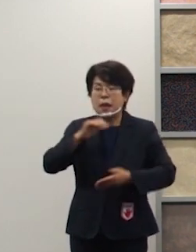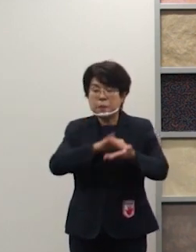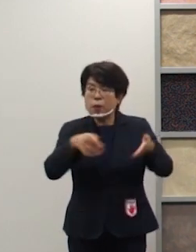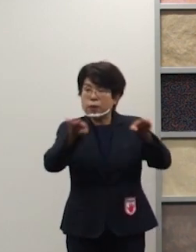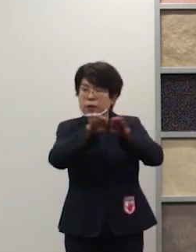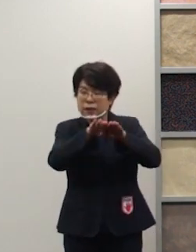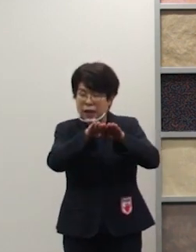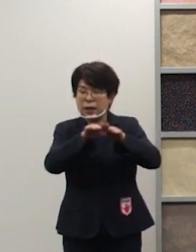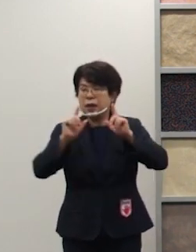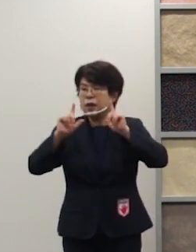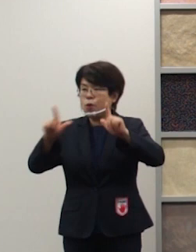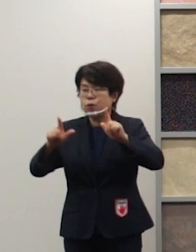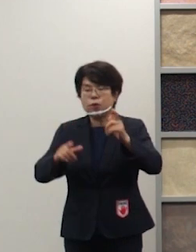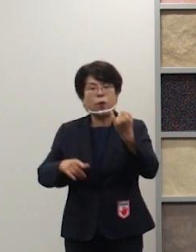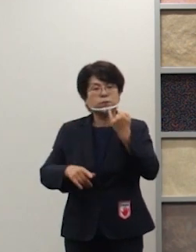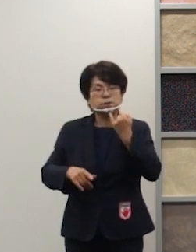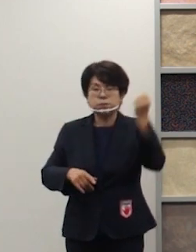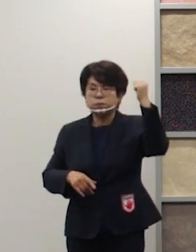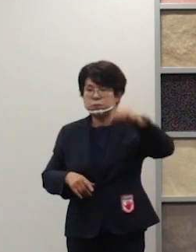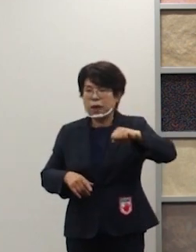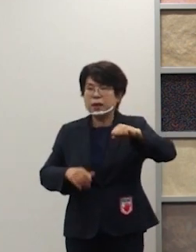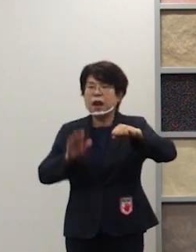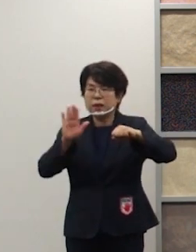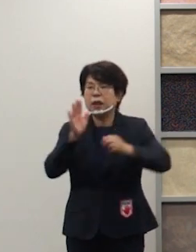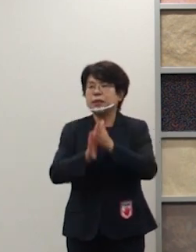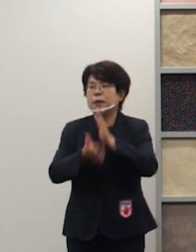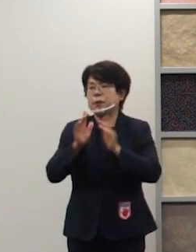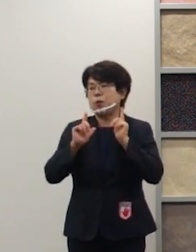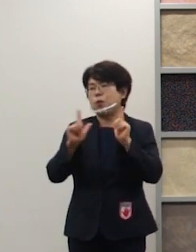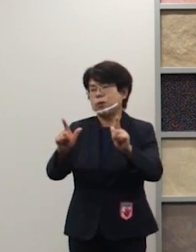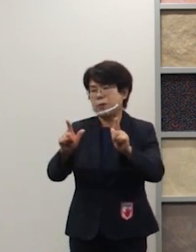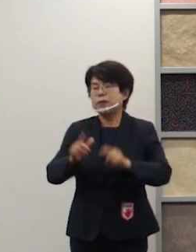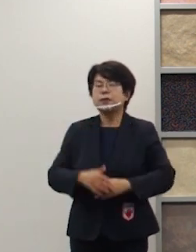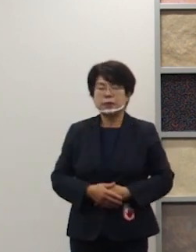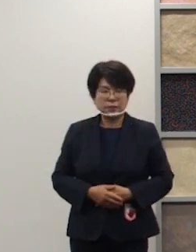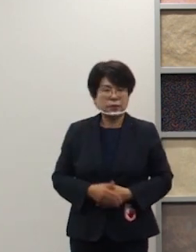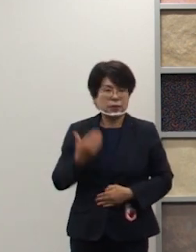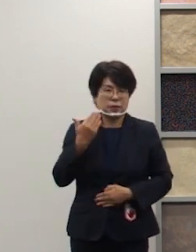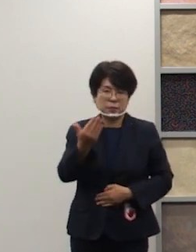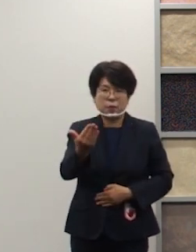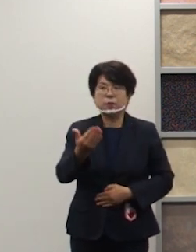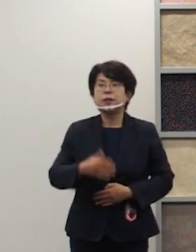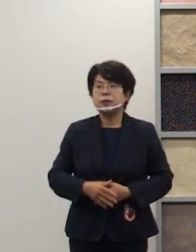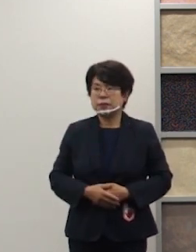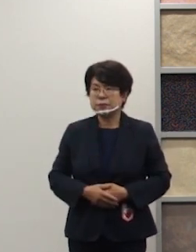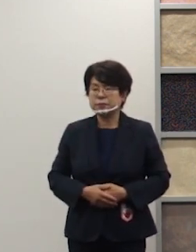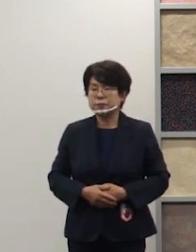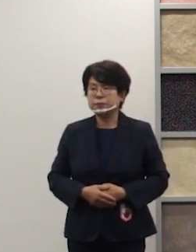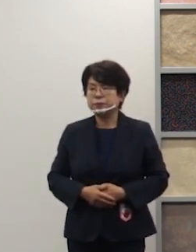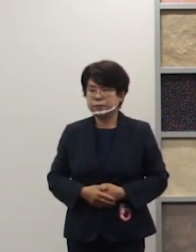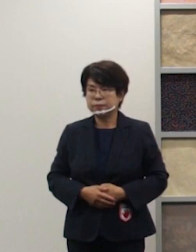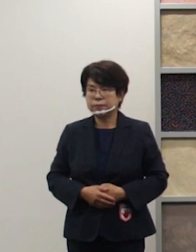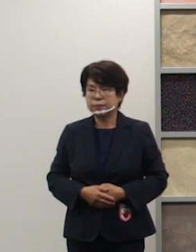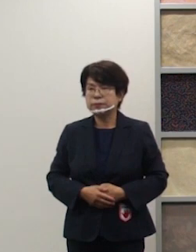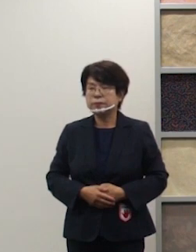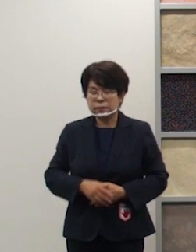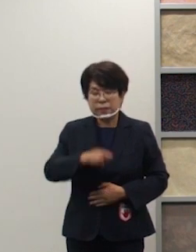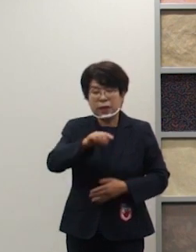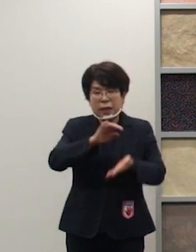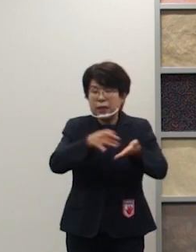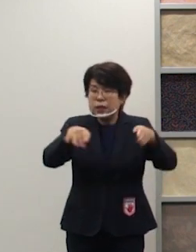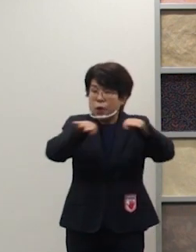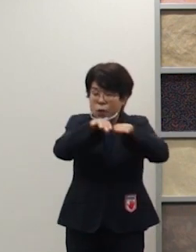次第ですね、改めて公表していきたいと思います。 で、あともう一点なんですけど、はい、重点協力、あ、重点医療機関か